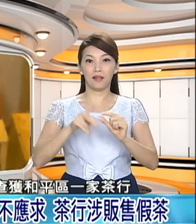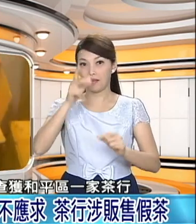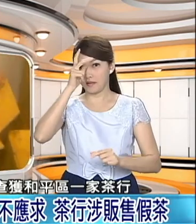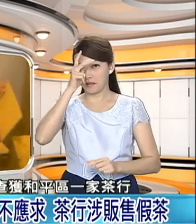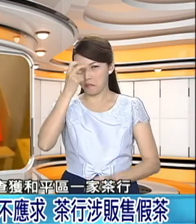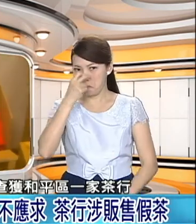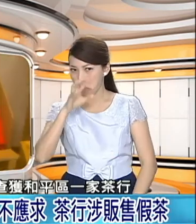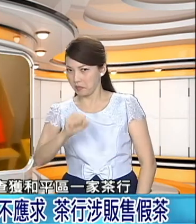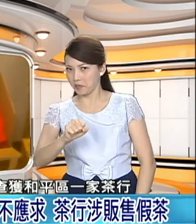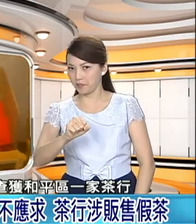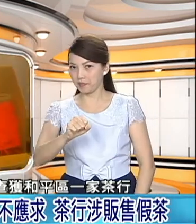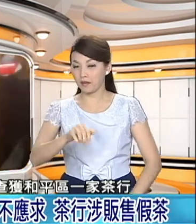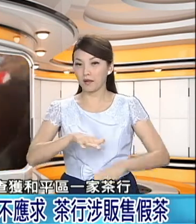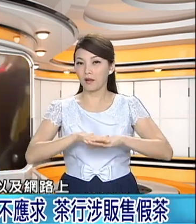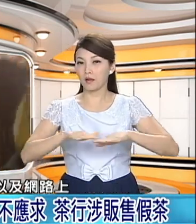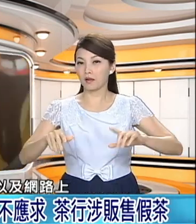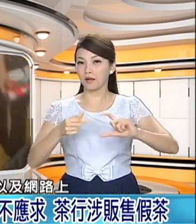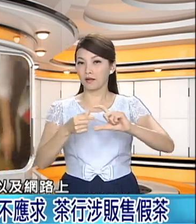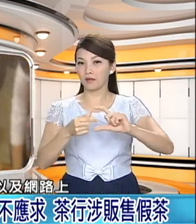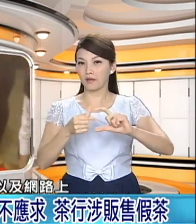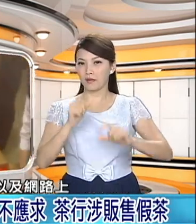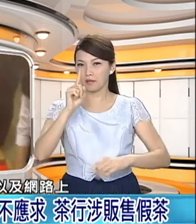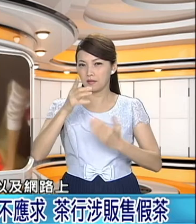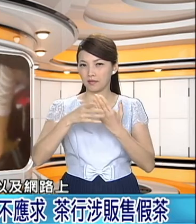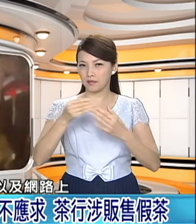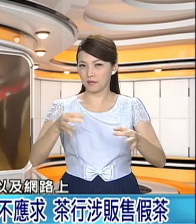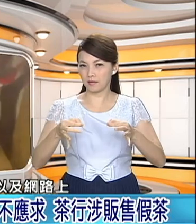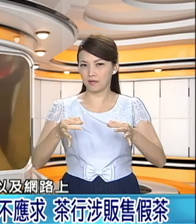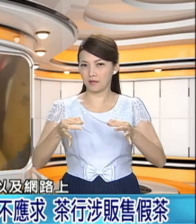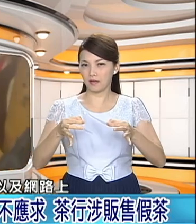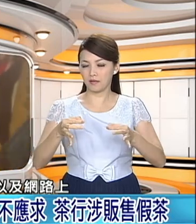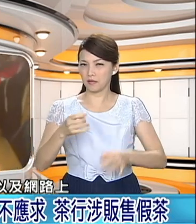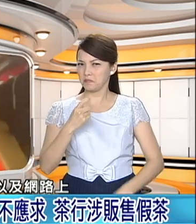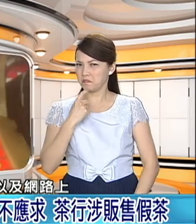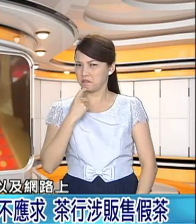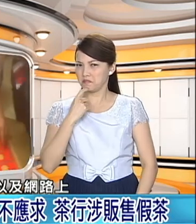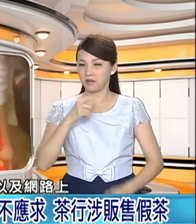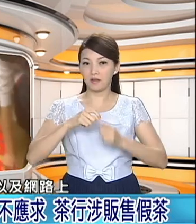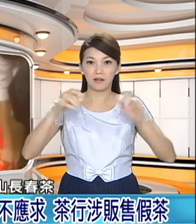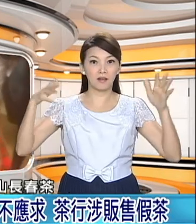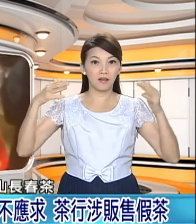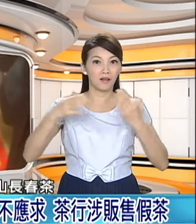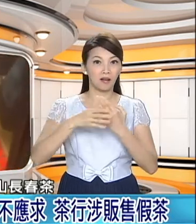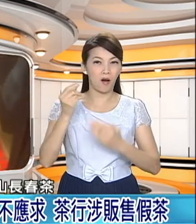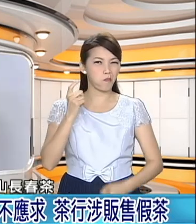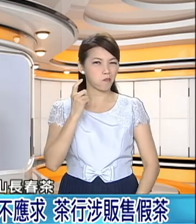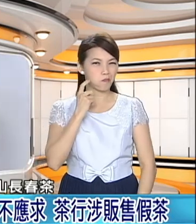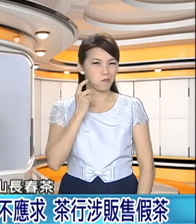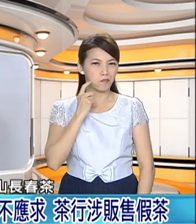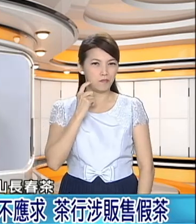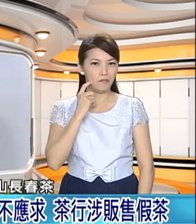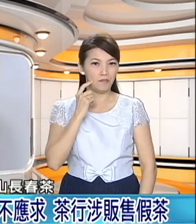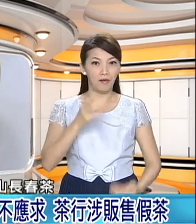家茶行涉嫌在店面以及网络上头贩售假的福寿山长春